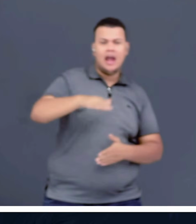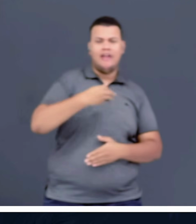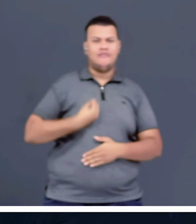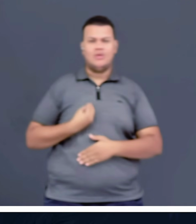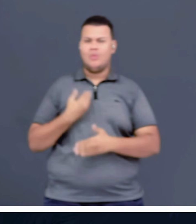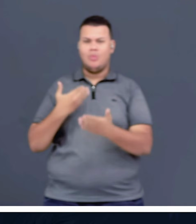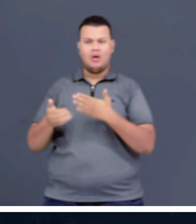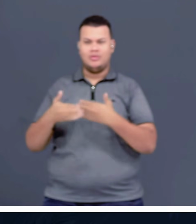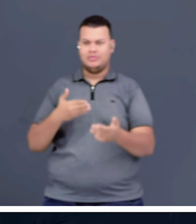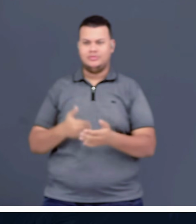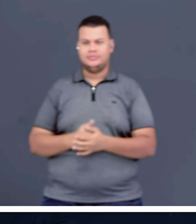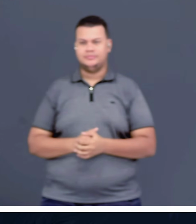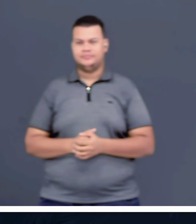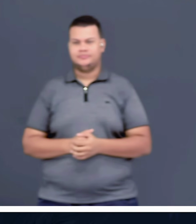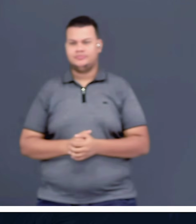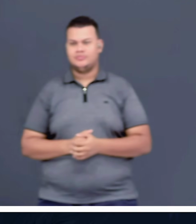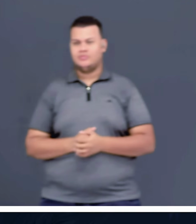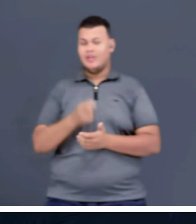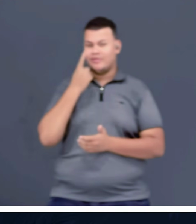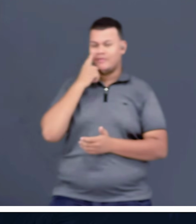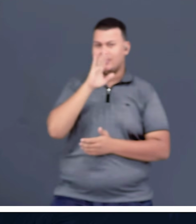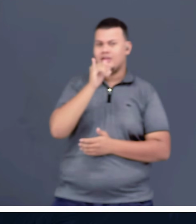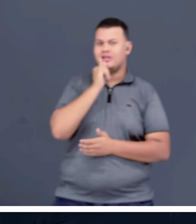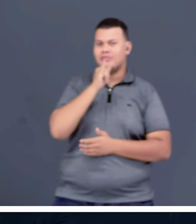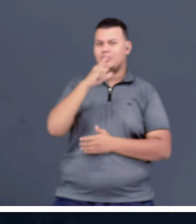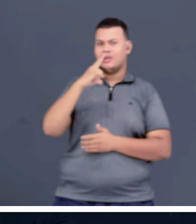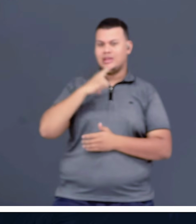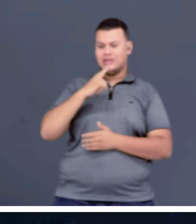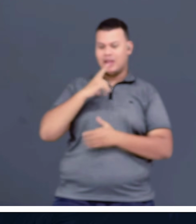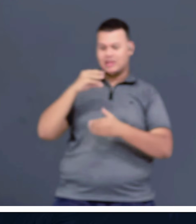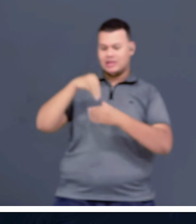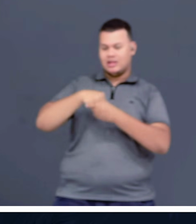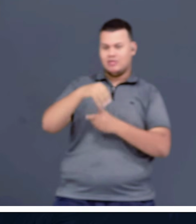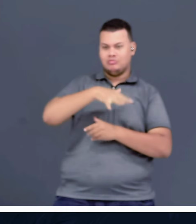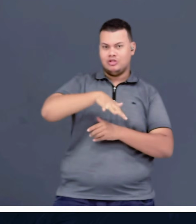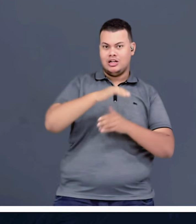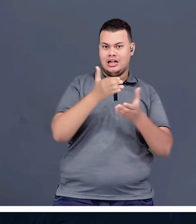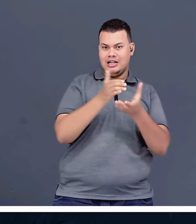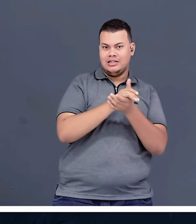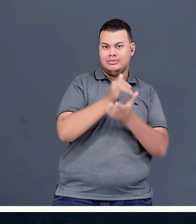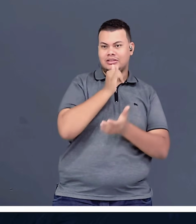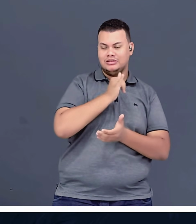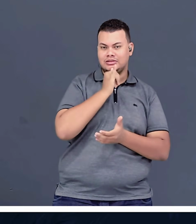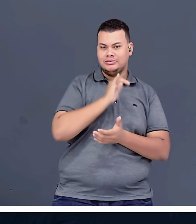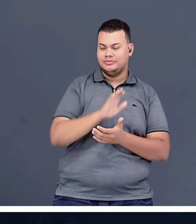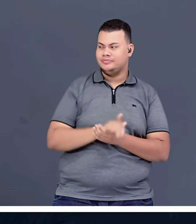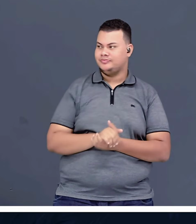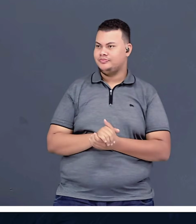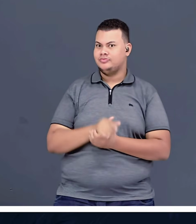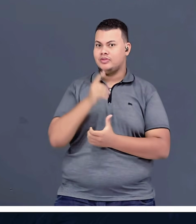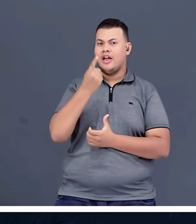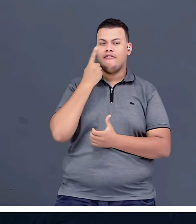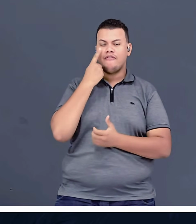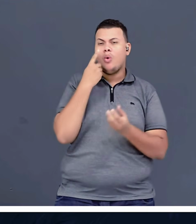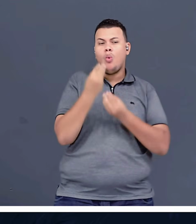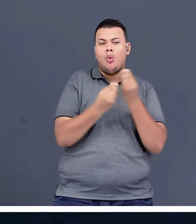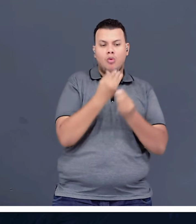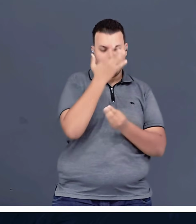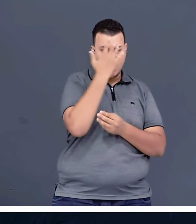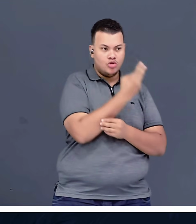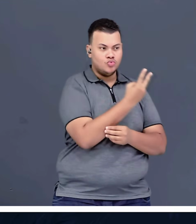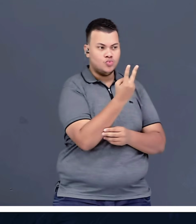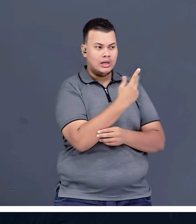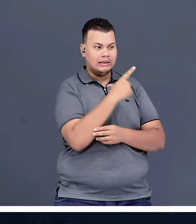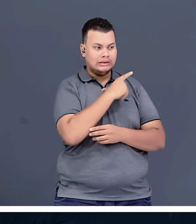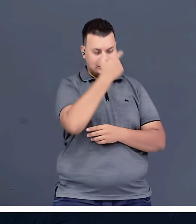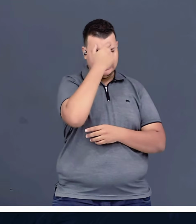vida. Você quer ver como isso se revela dentro do casamento? Você quer ver como 2 pessoas que